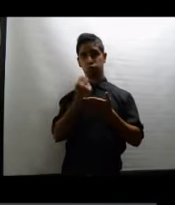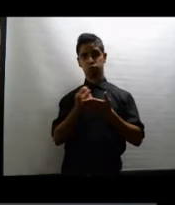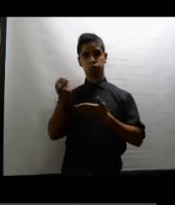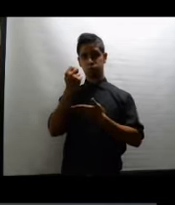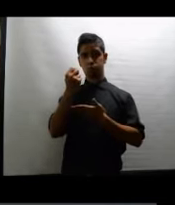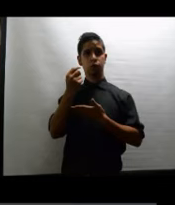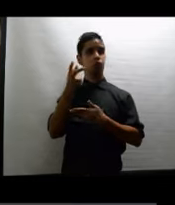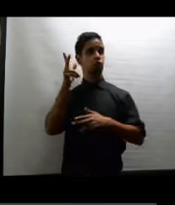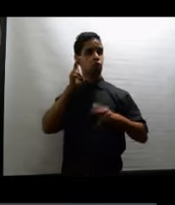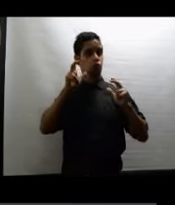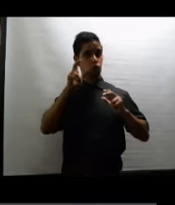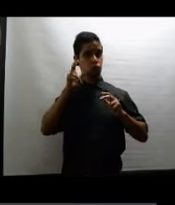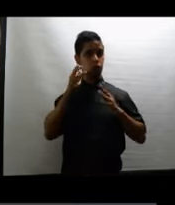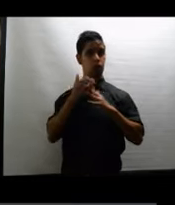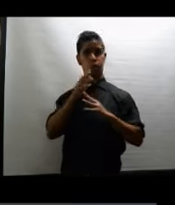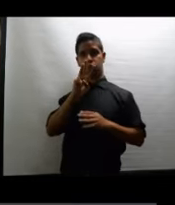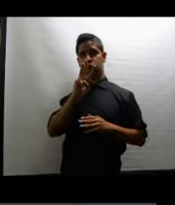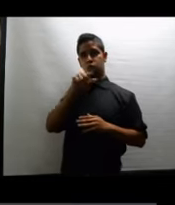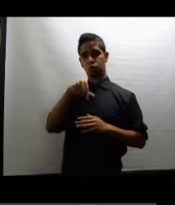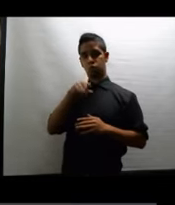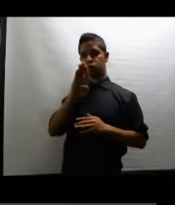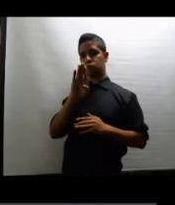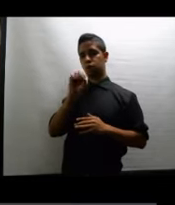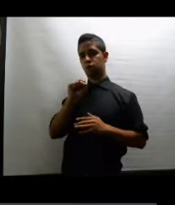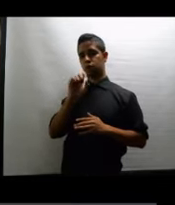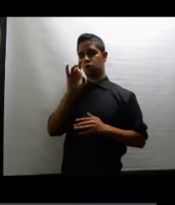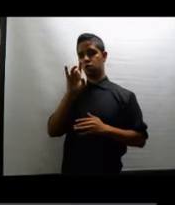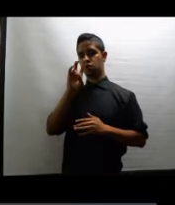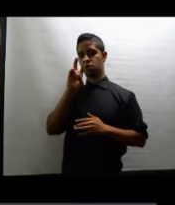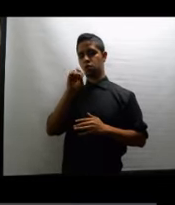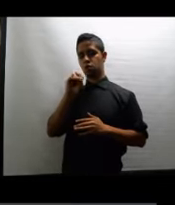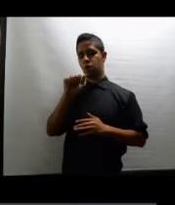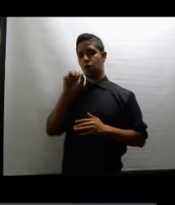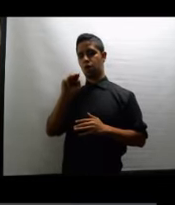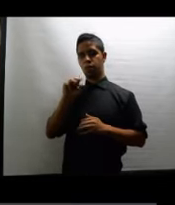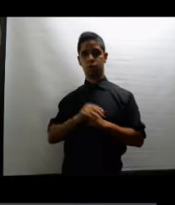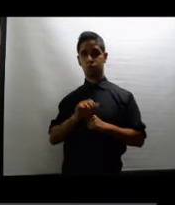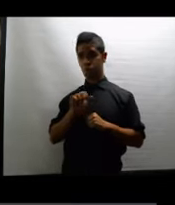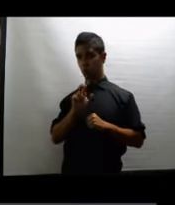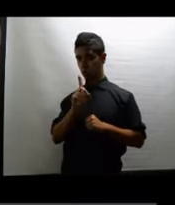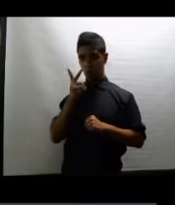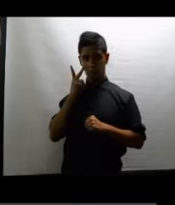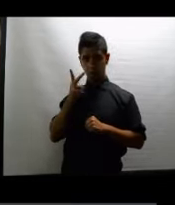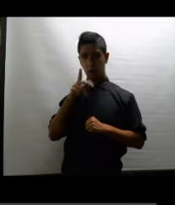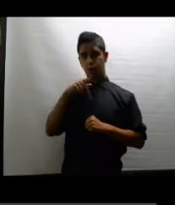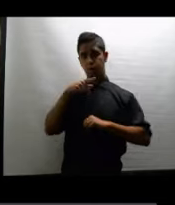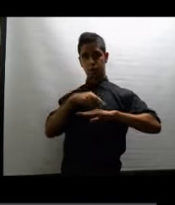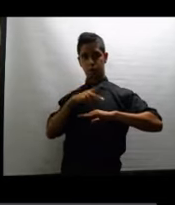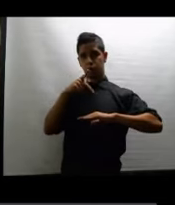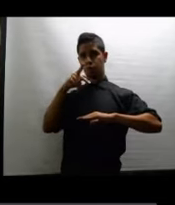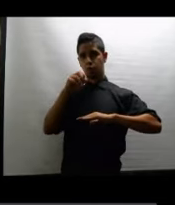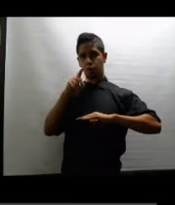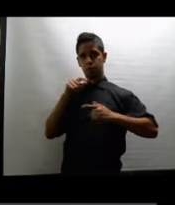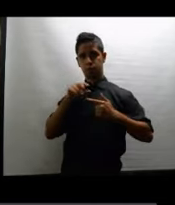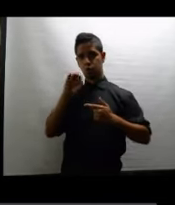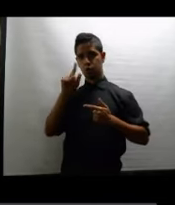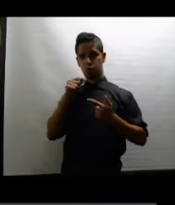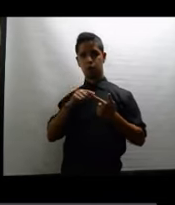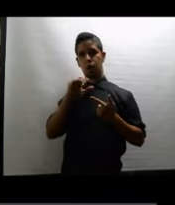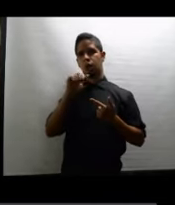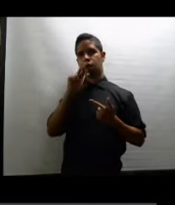nos escucha por WQBS 870 AM y nos ve por dónde. Dale, corre. Por prpop.org,